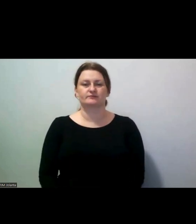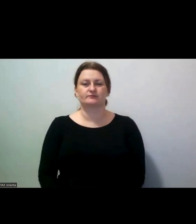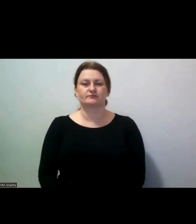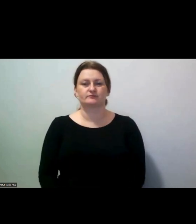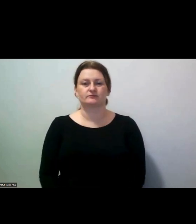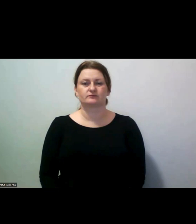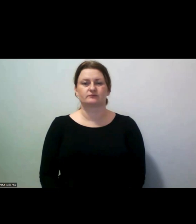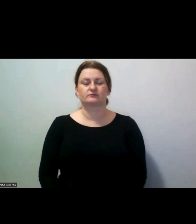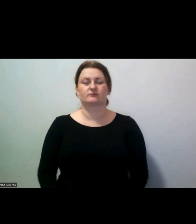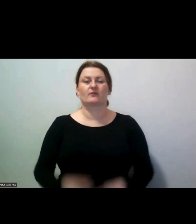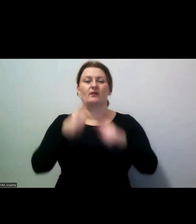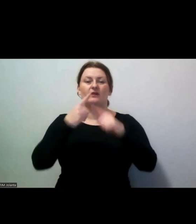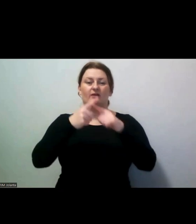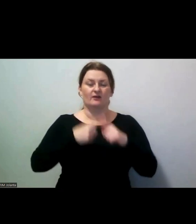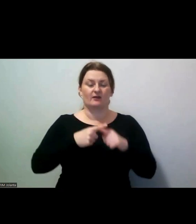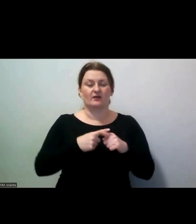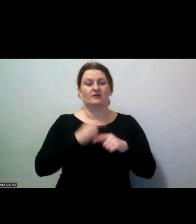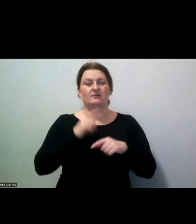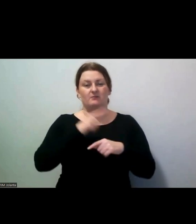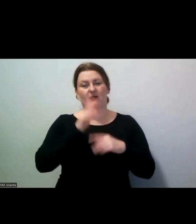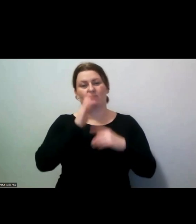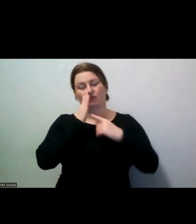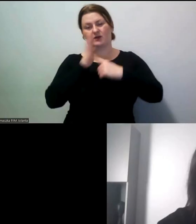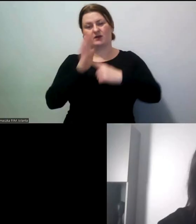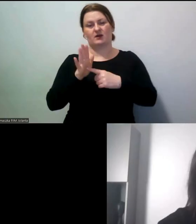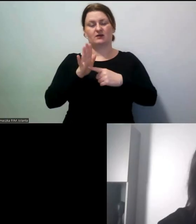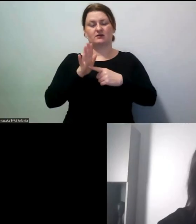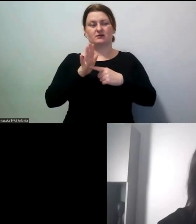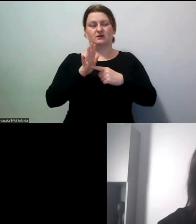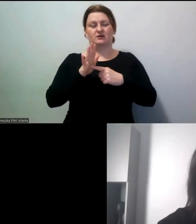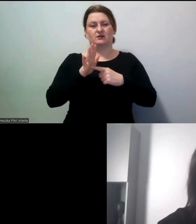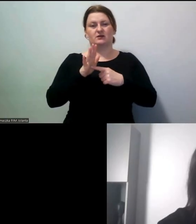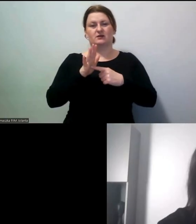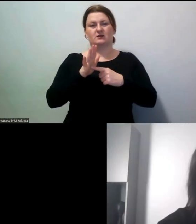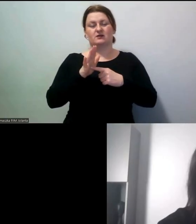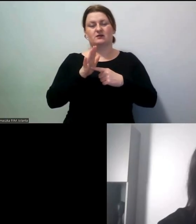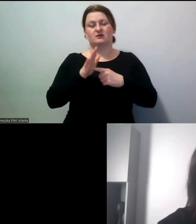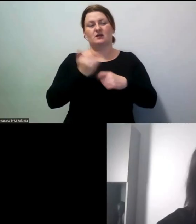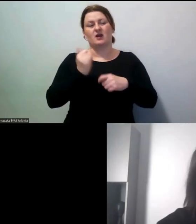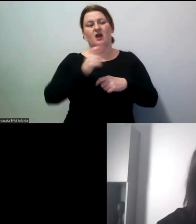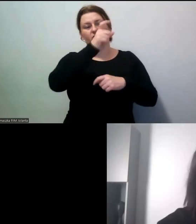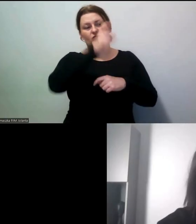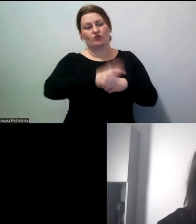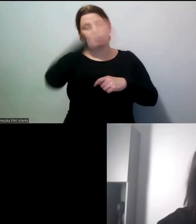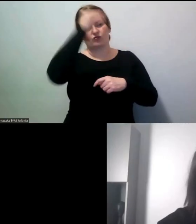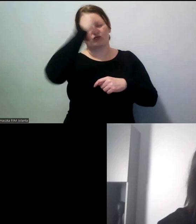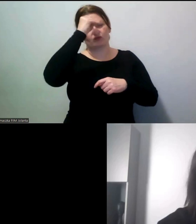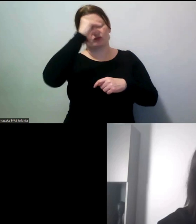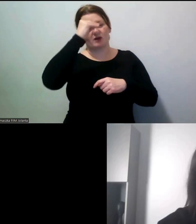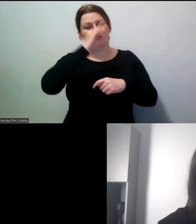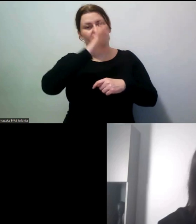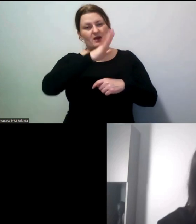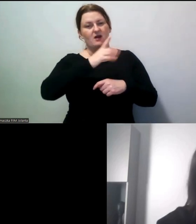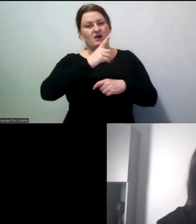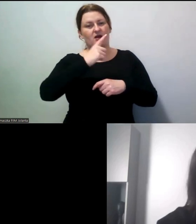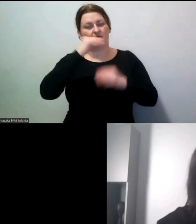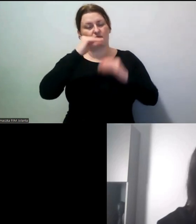No, test w założeniu ma pokazać funkcjonowanie danego ucznia leksykalnie, tak?